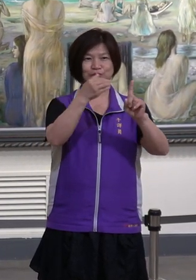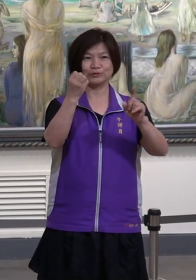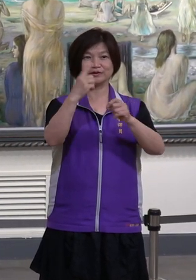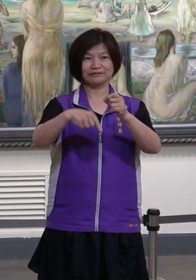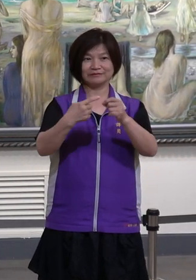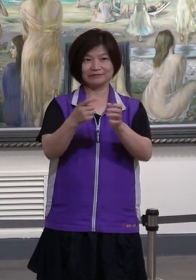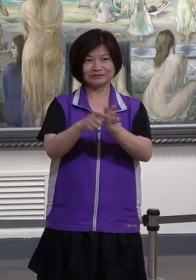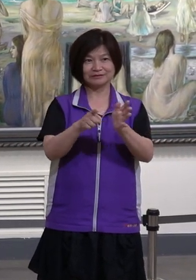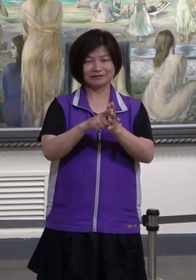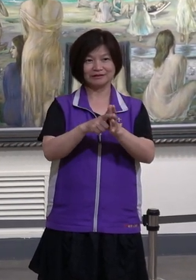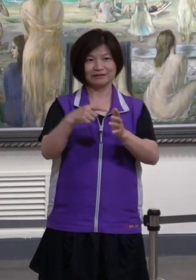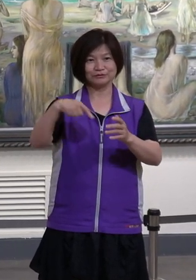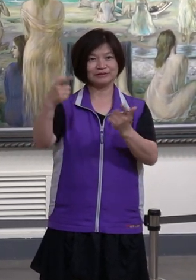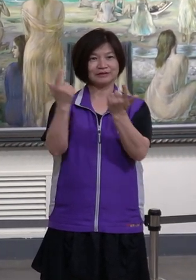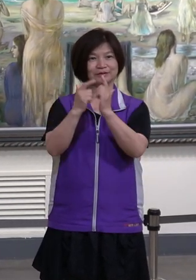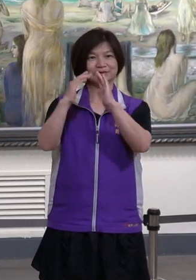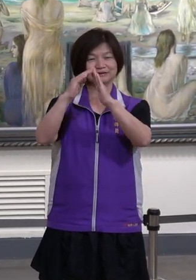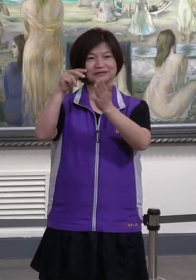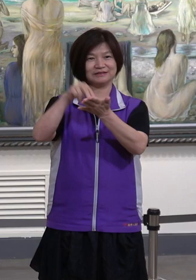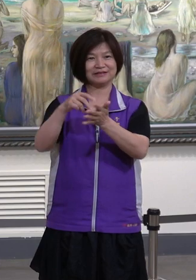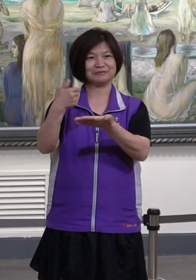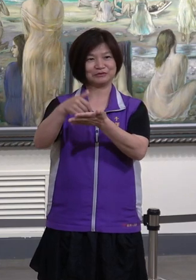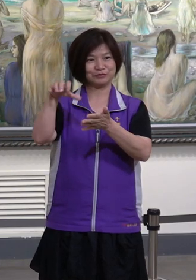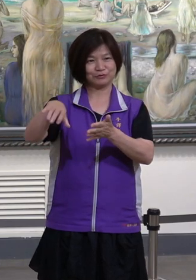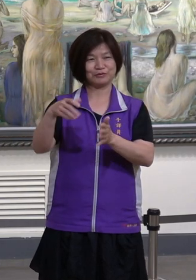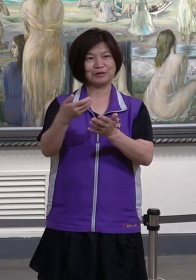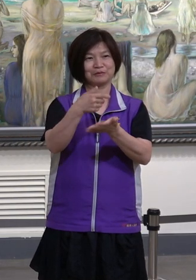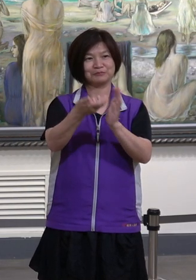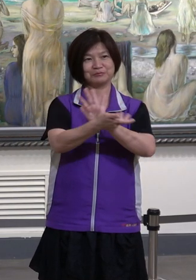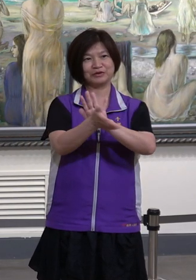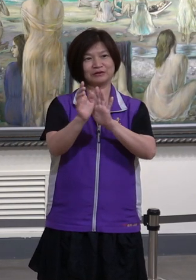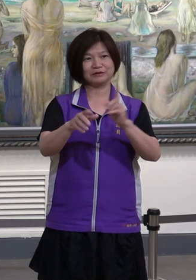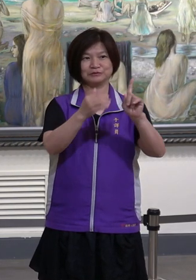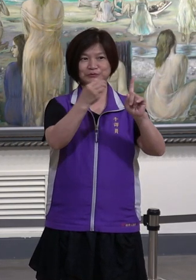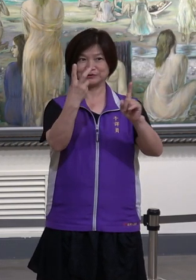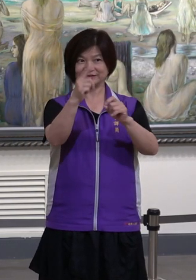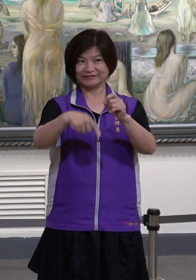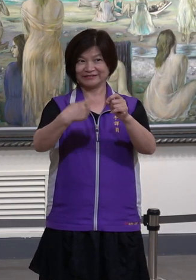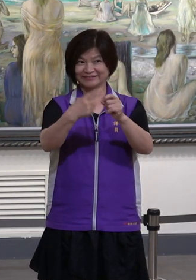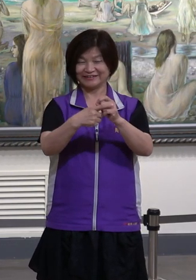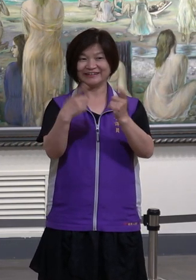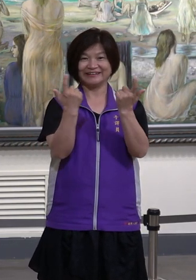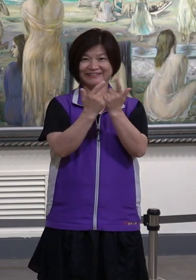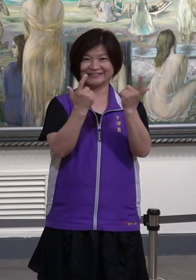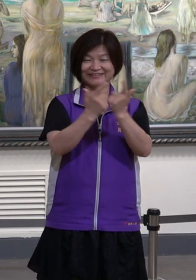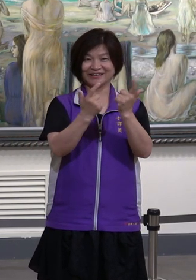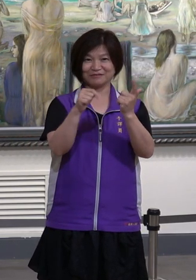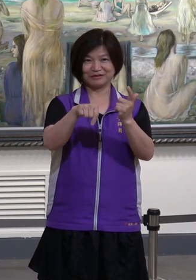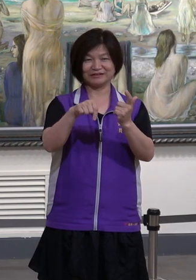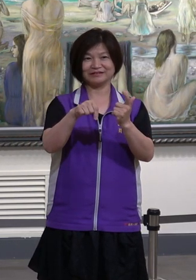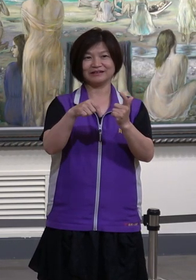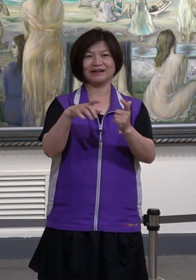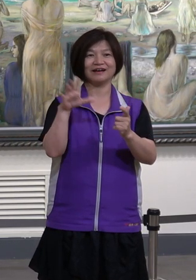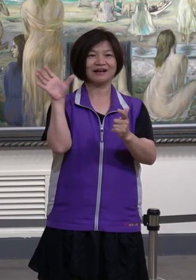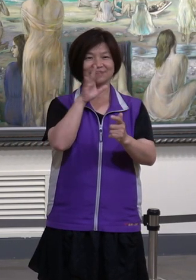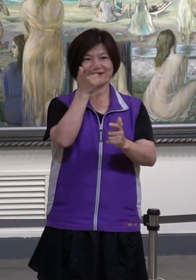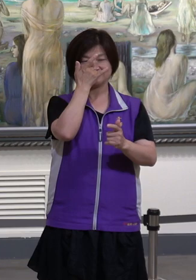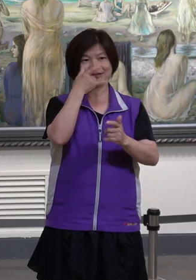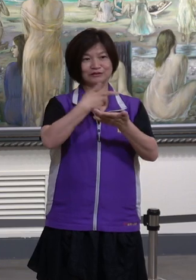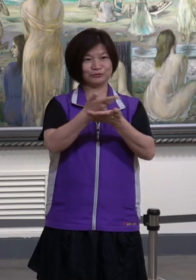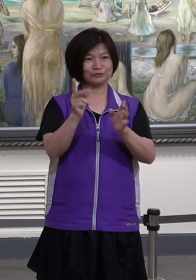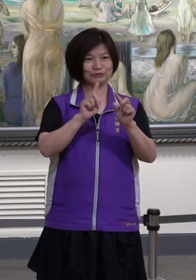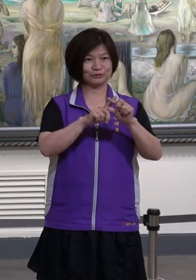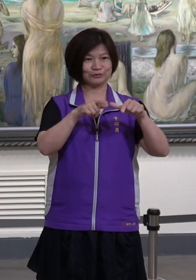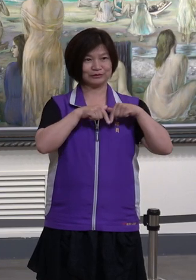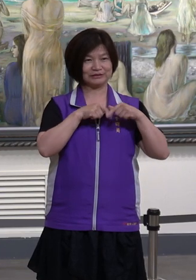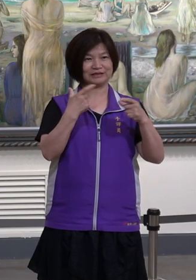1990年呢，到台北市立馆美术馆展出。1992年呢，在台北歌德艺术中心展出